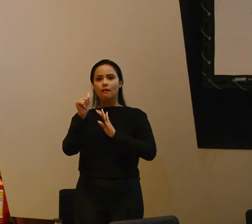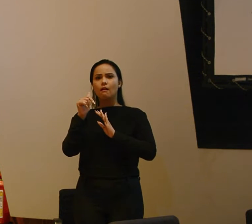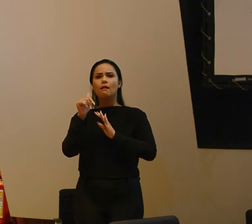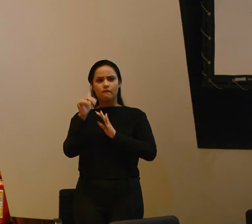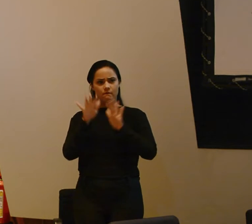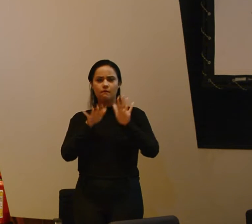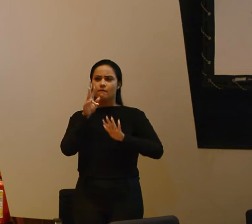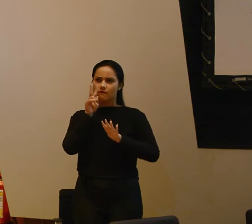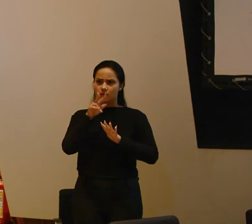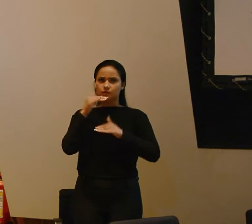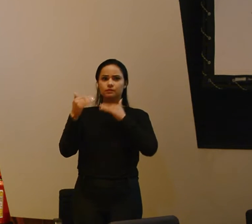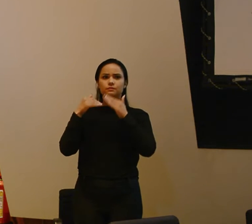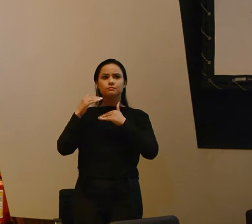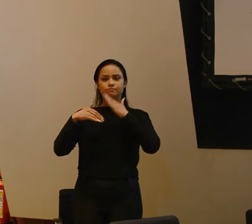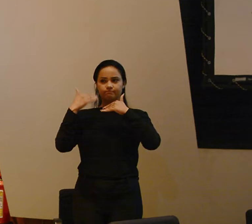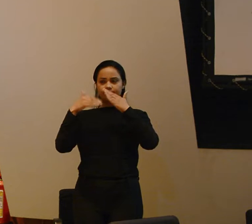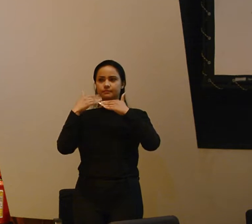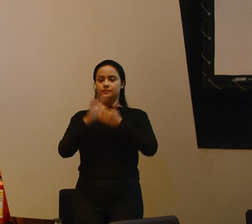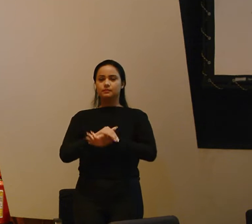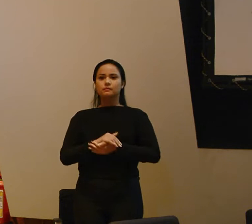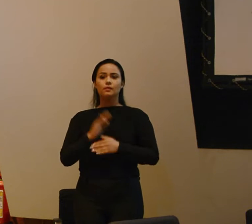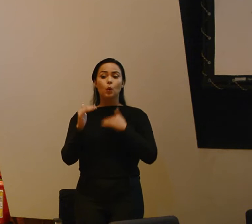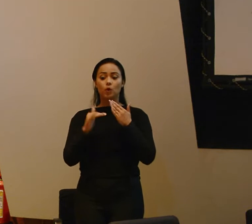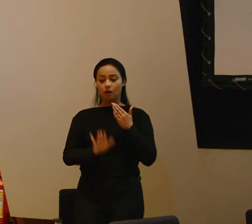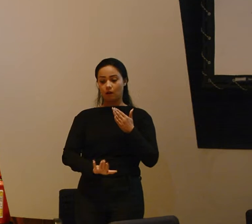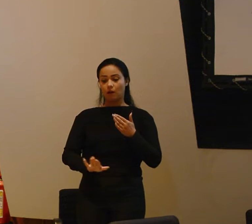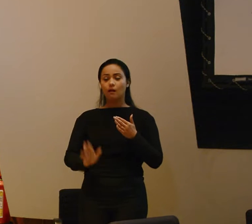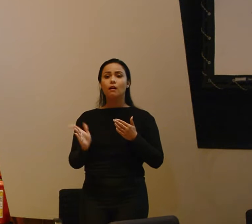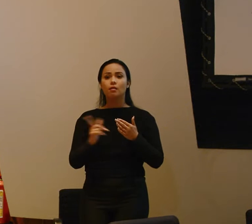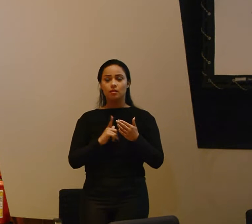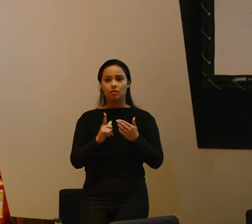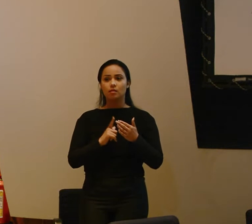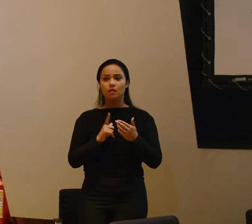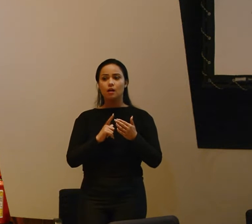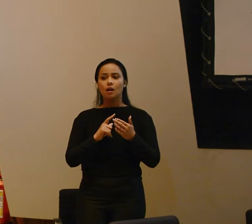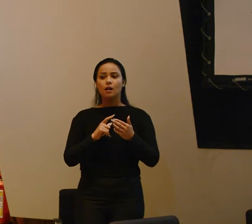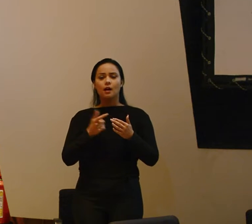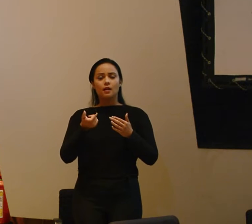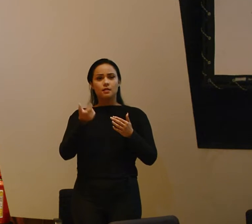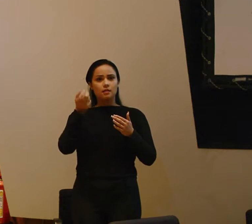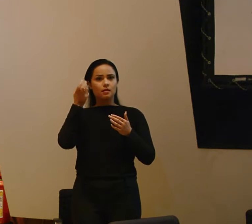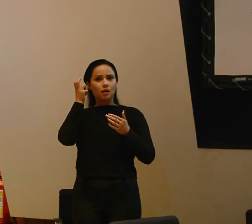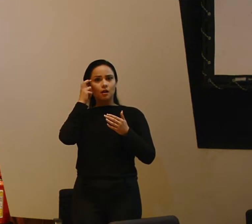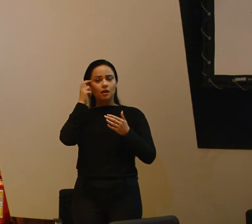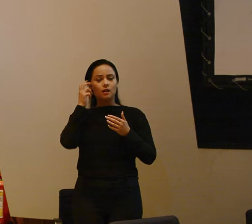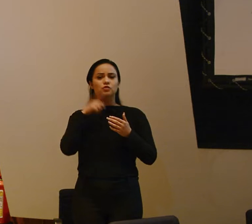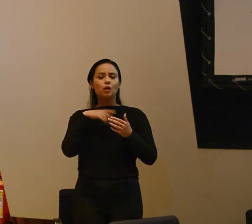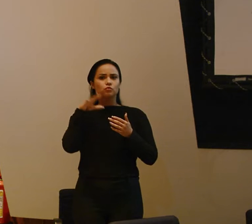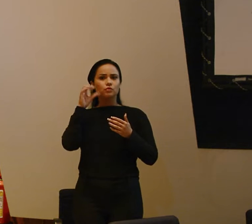uma dificuldade de evolução quando essas crianças que já têm implante coclear, já vêm em reabilitação